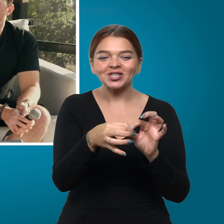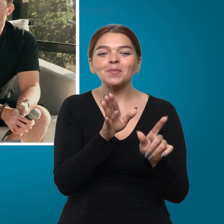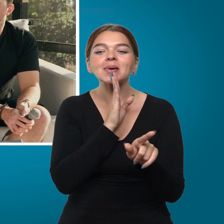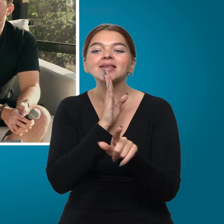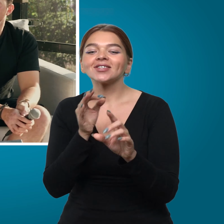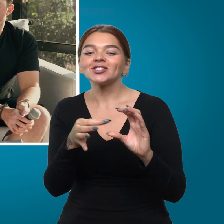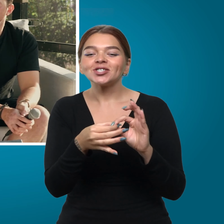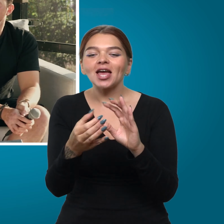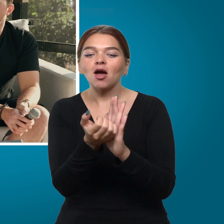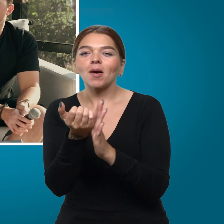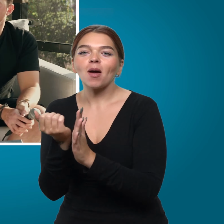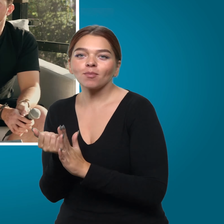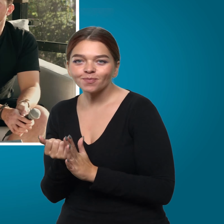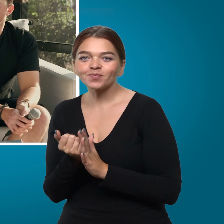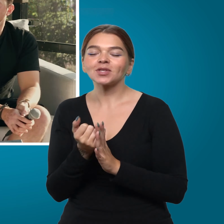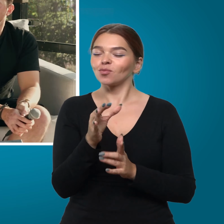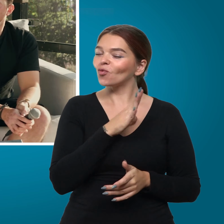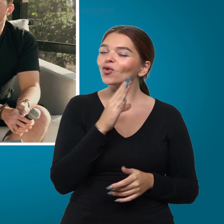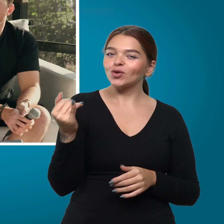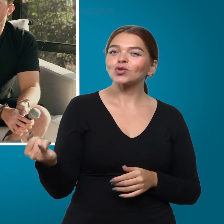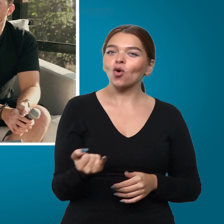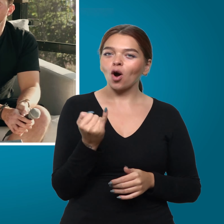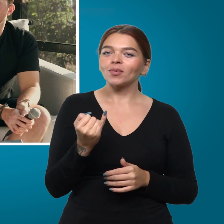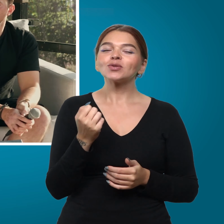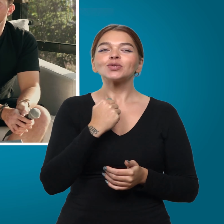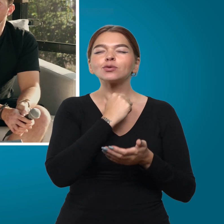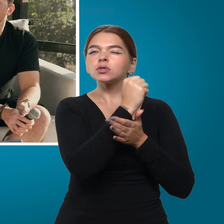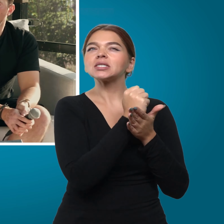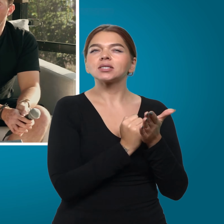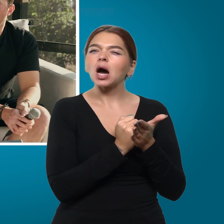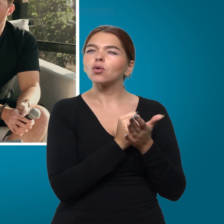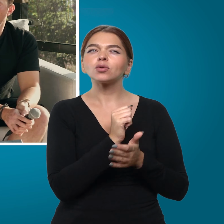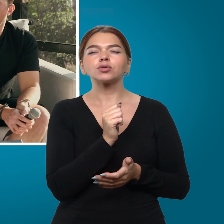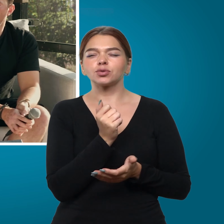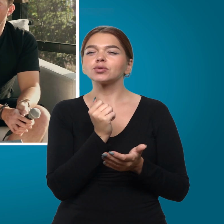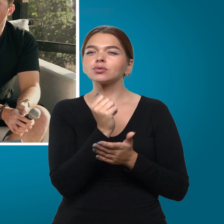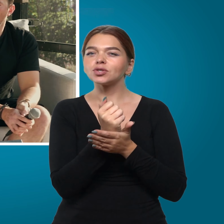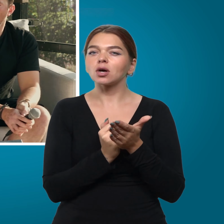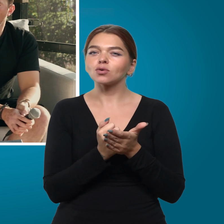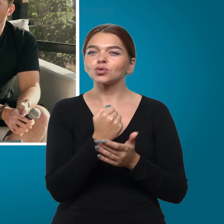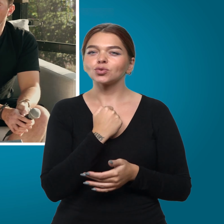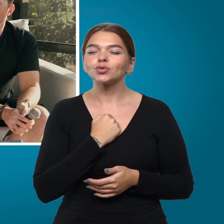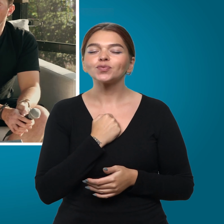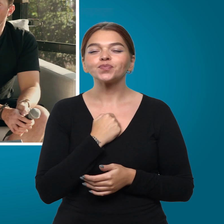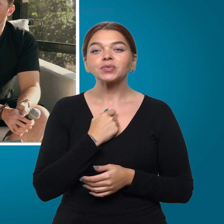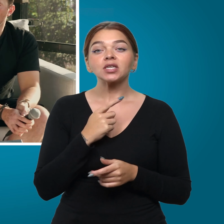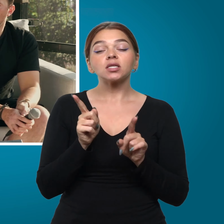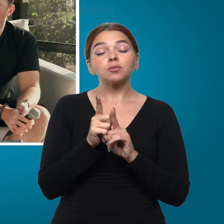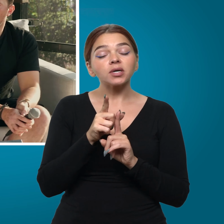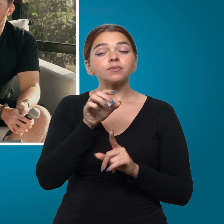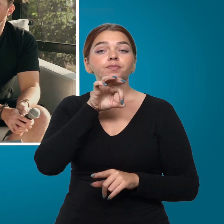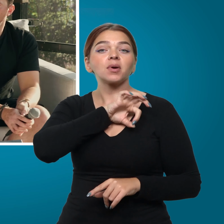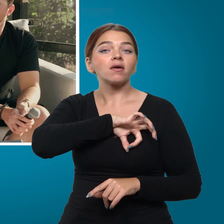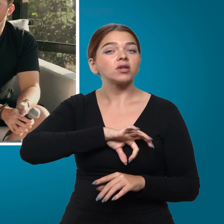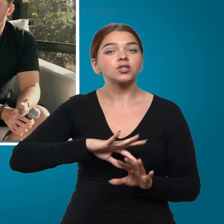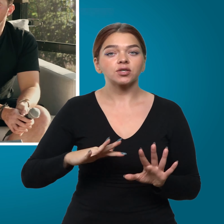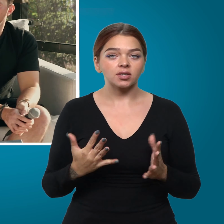susitikimas, pirmoji užduotis, labai norėjau, kad jos truputėlį pajustų tarpusavę ryšį, tai gausi pakankamai įdomiai, dar turiu